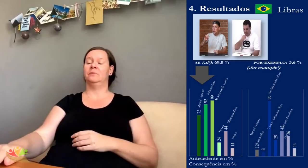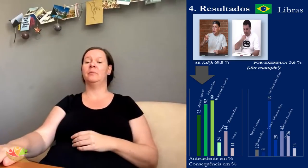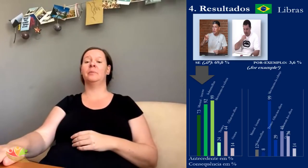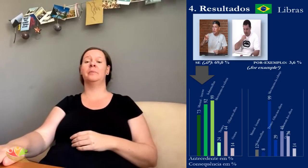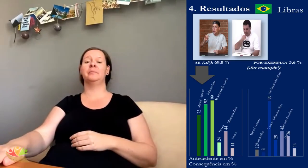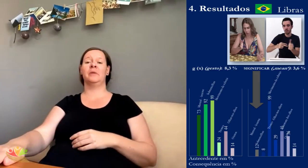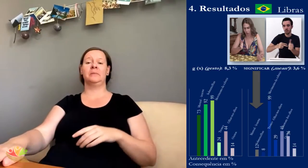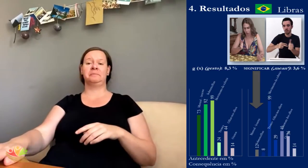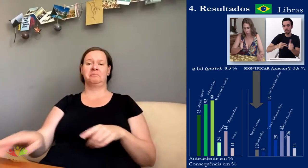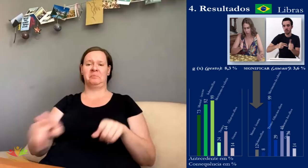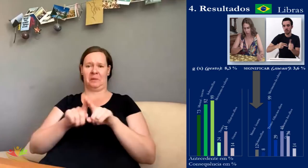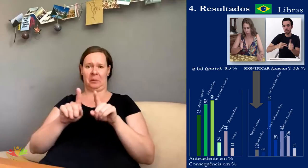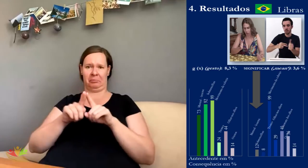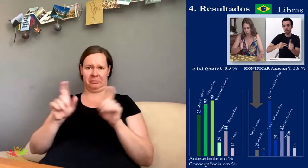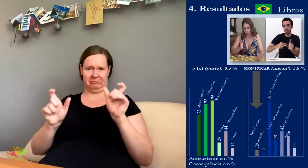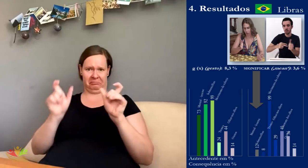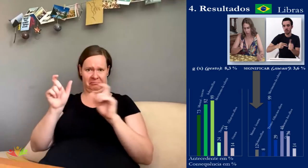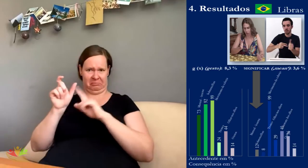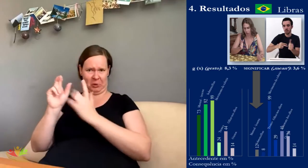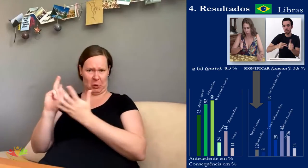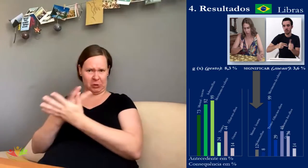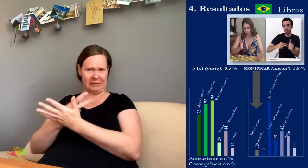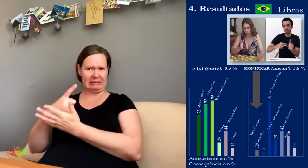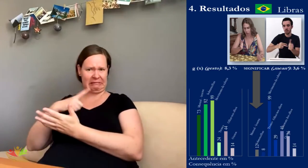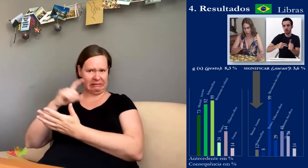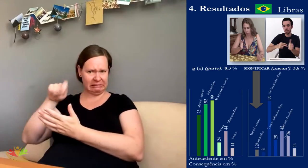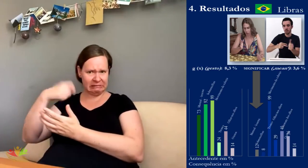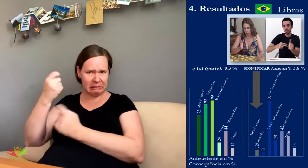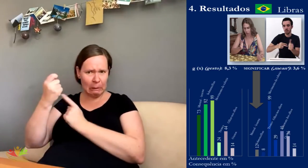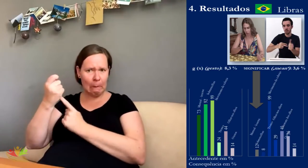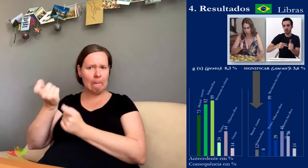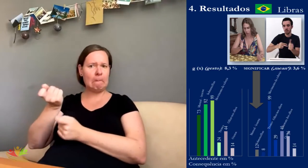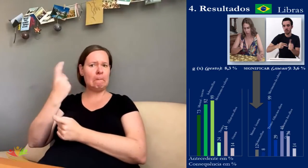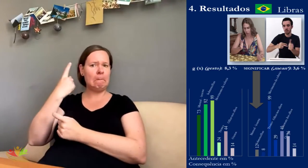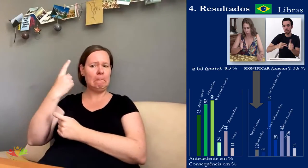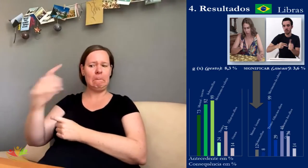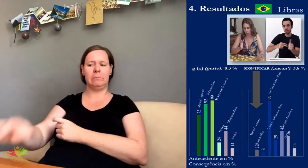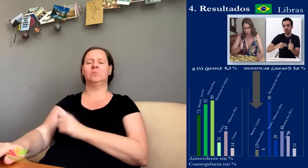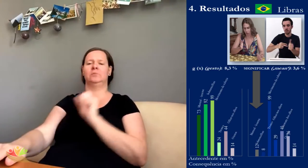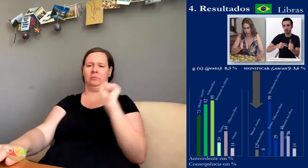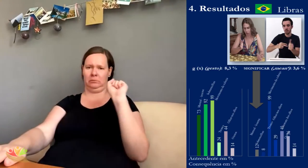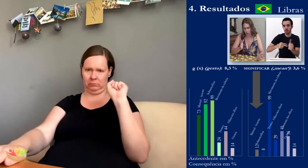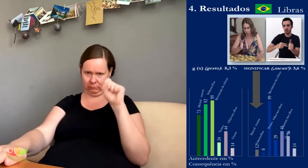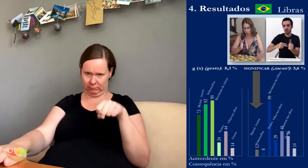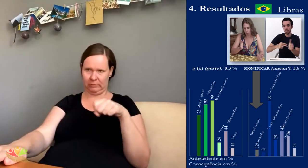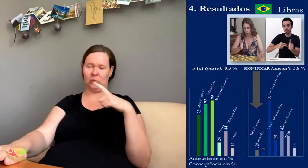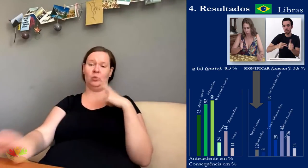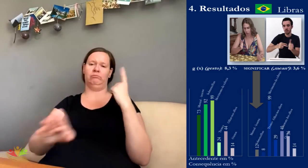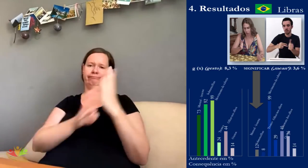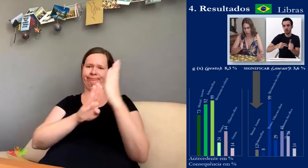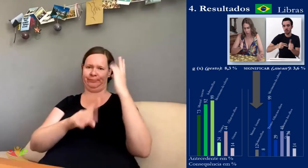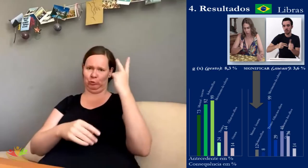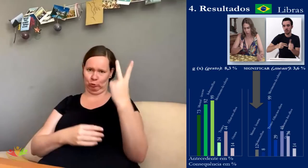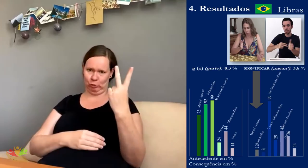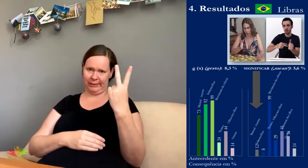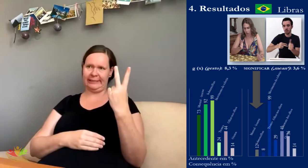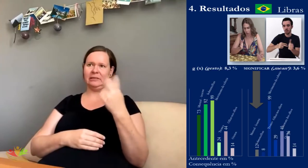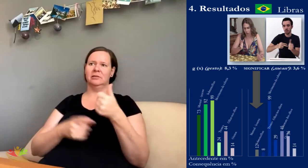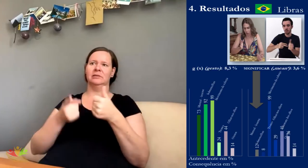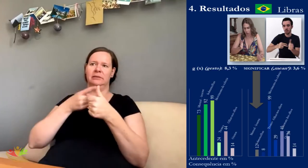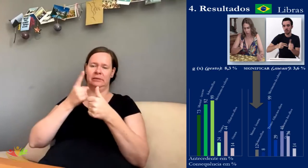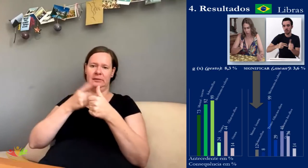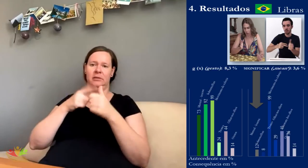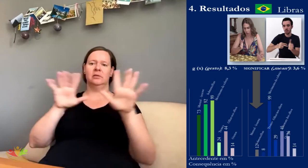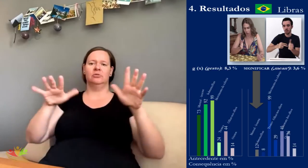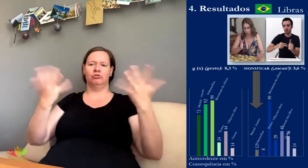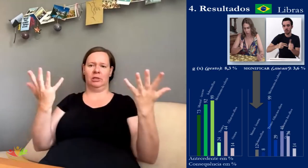situação hipotética. Então, vamos dizer, por exemplo, que eu jogue essa carta, então é por isso que motivo o uso do sinal